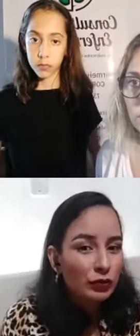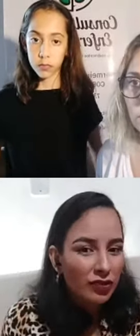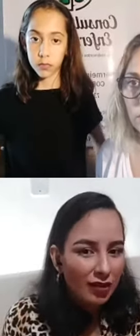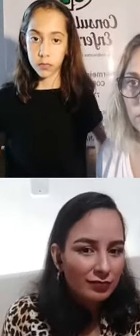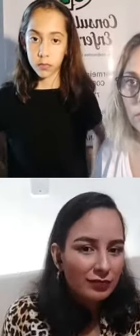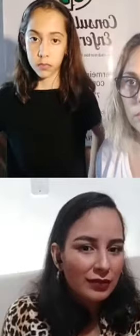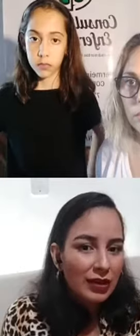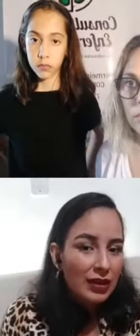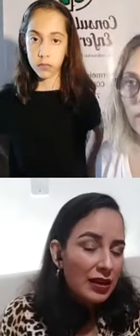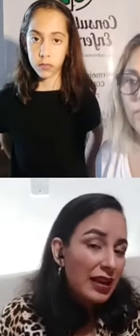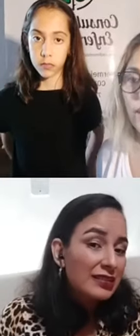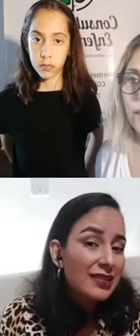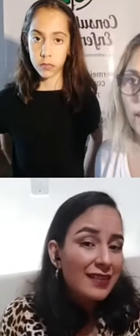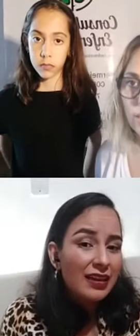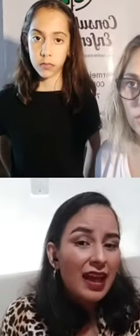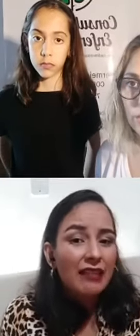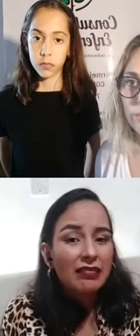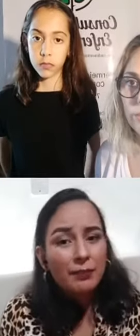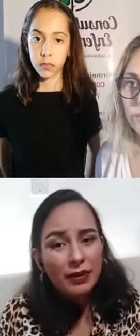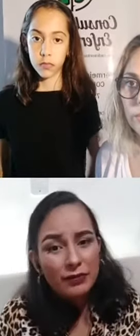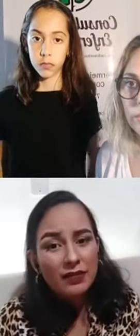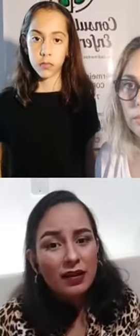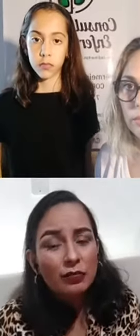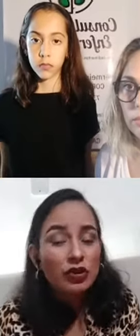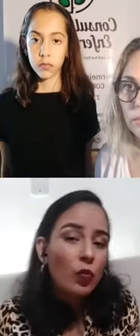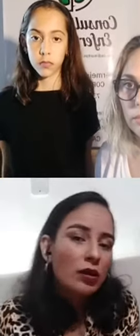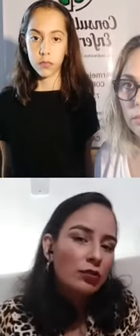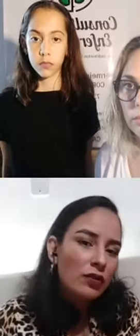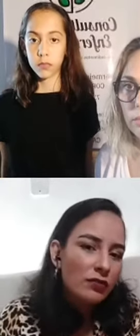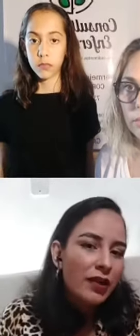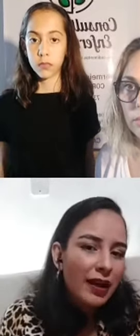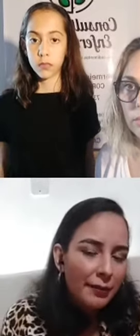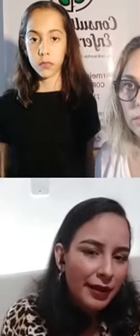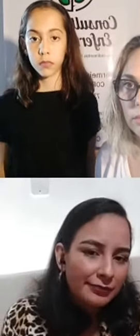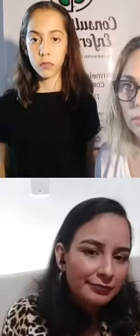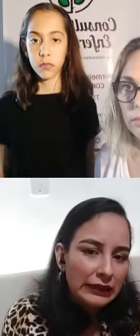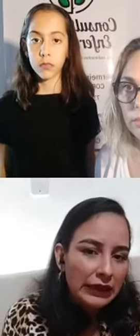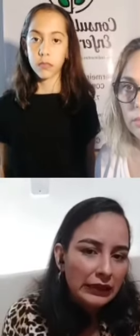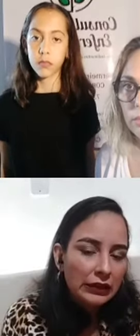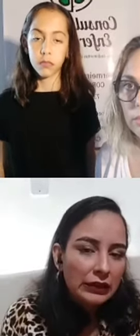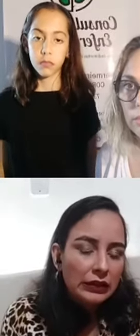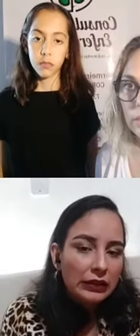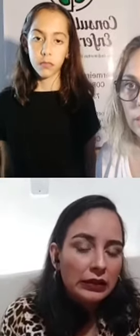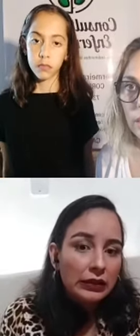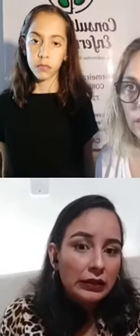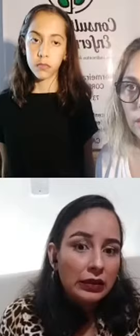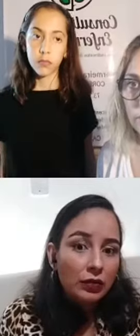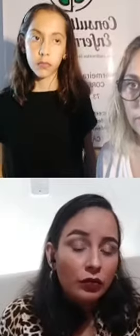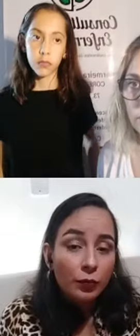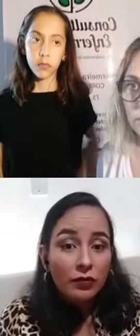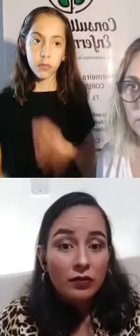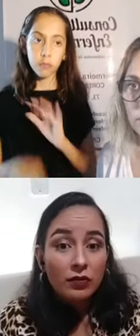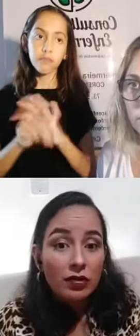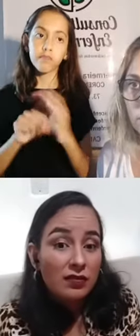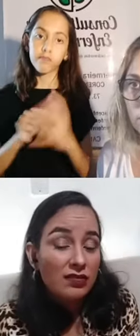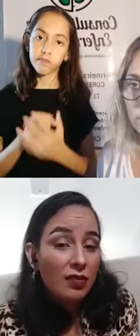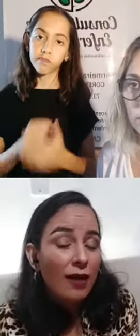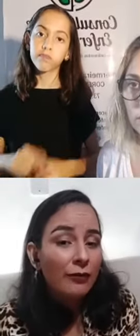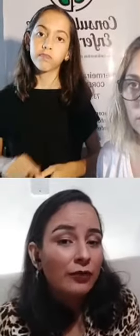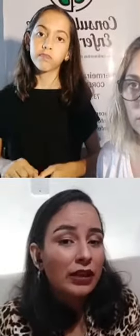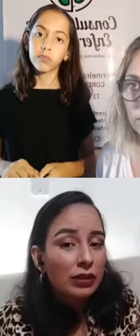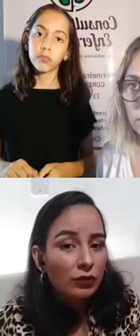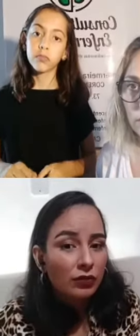julho já. E a gente sequer tem previsão de quando isso vai acabar, né? E os professores